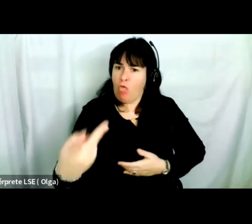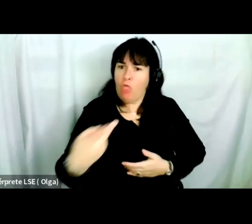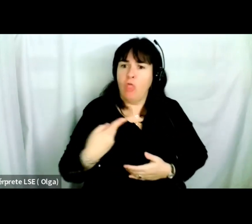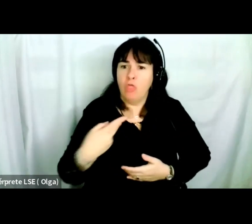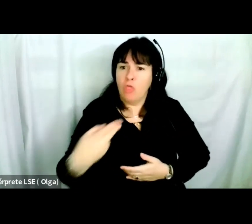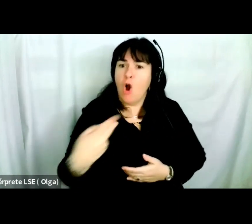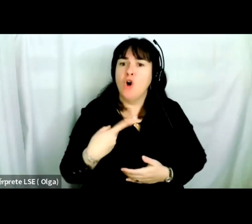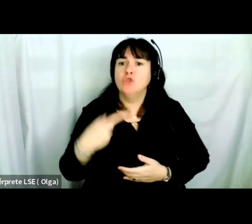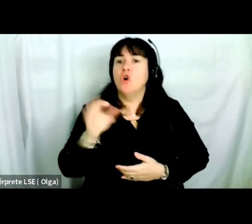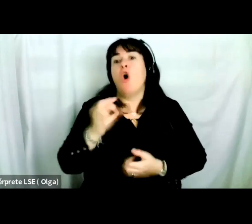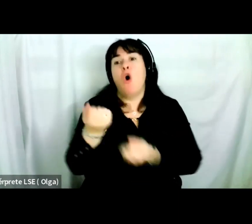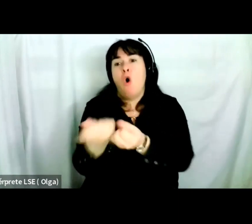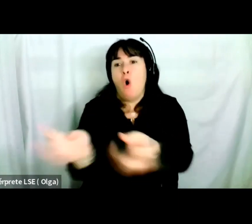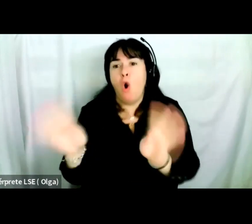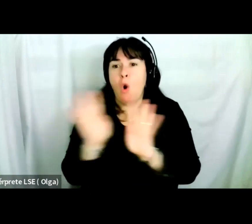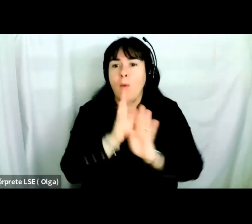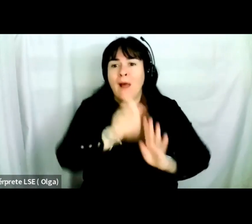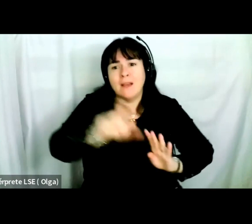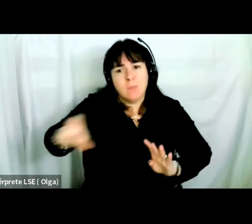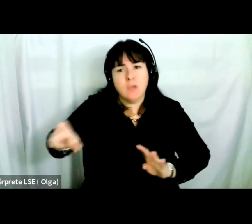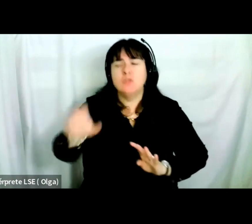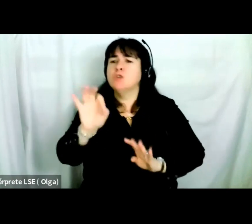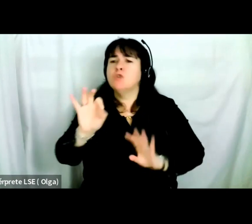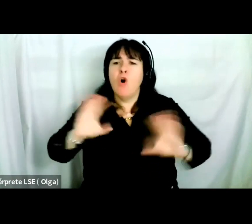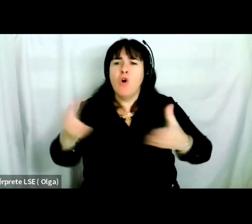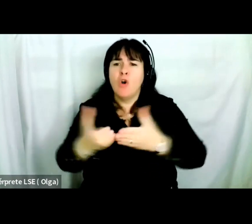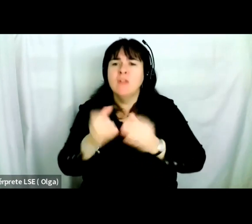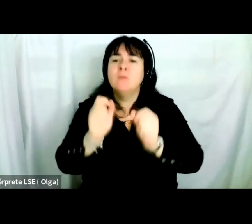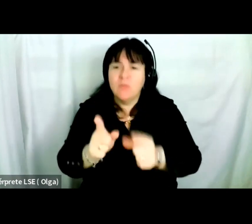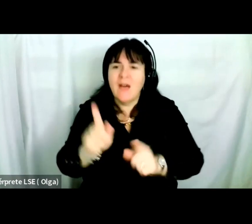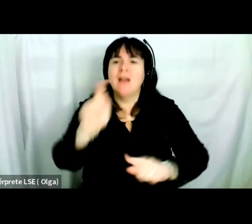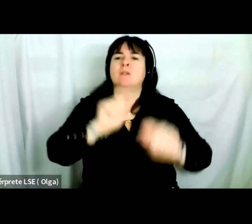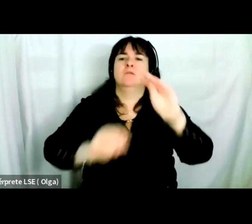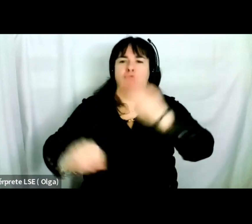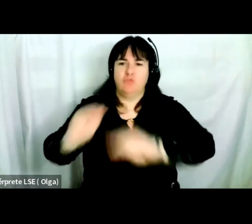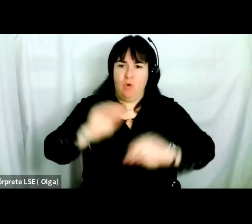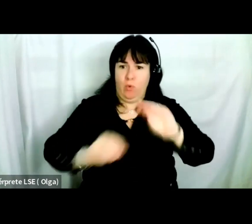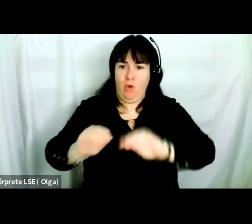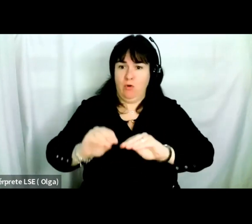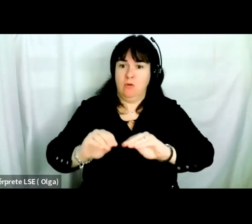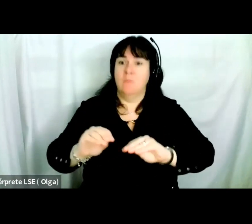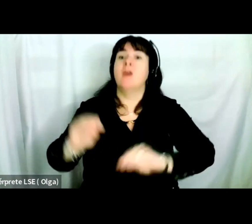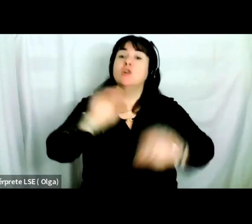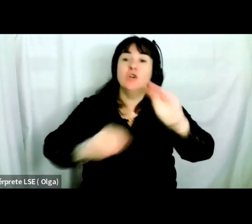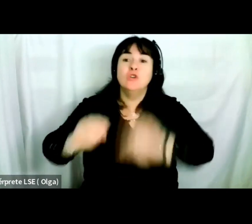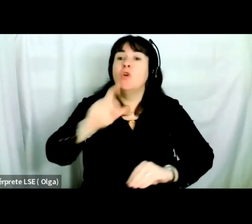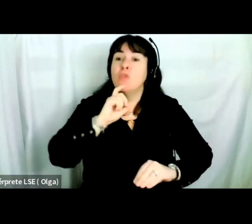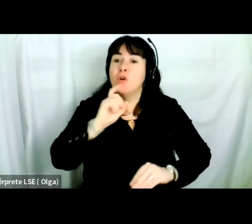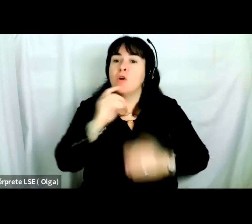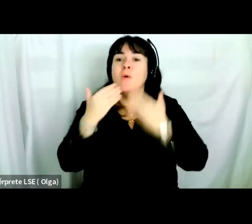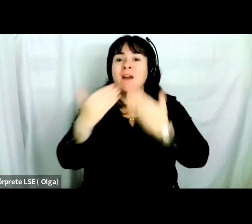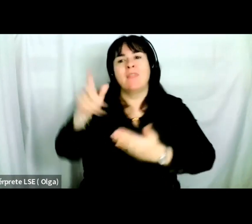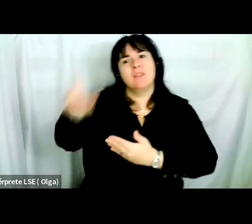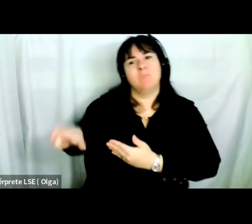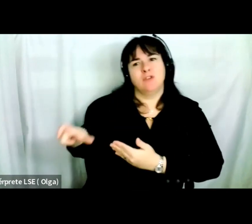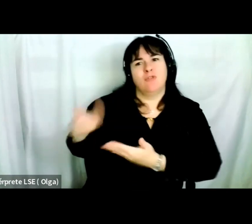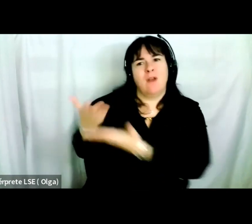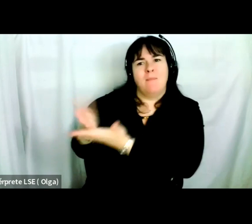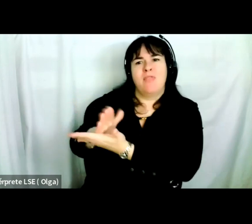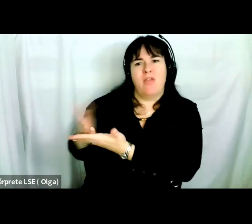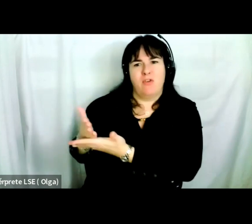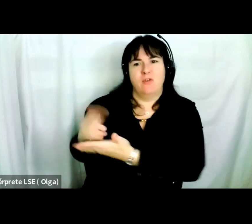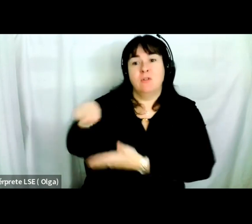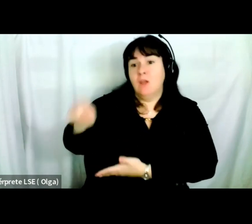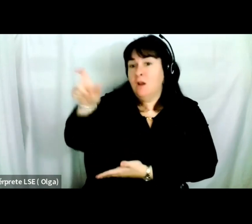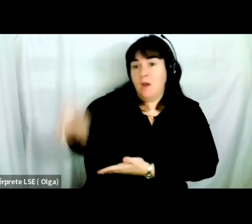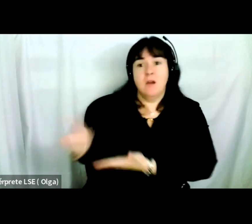varias personas, un colectivo, ¿vale? Con la ayuda de un mediador, que es un tercero imparcial, que